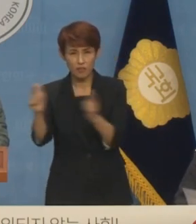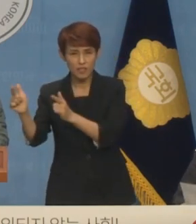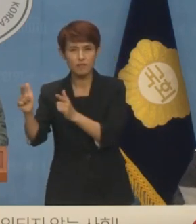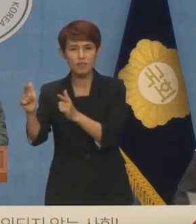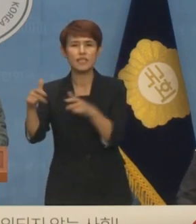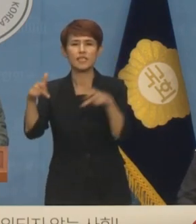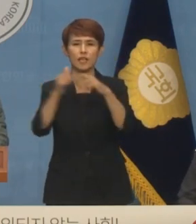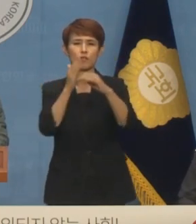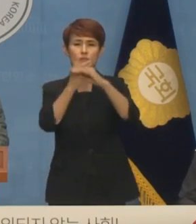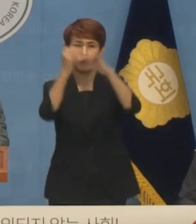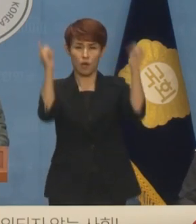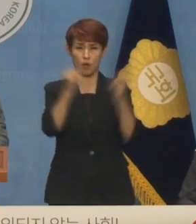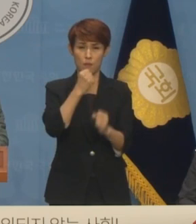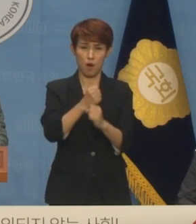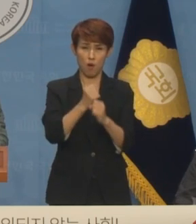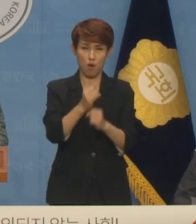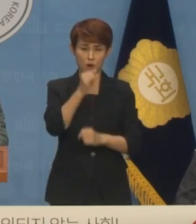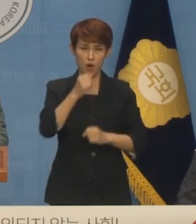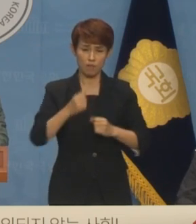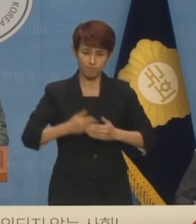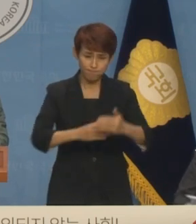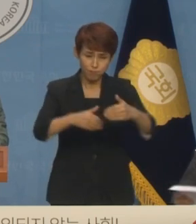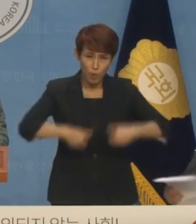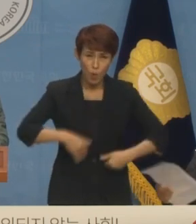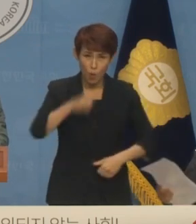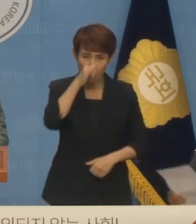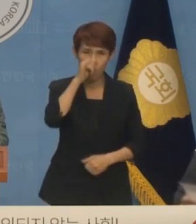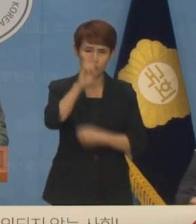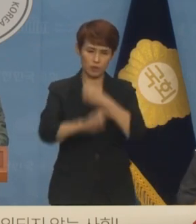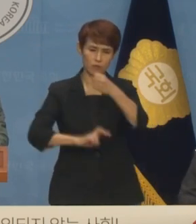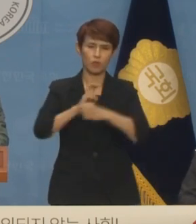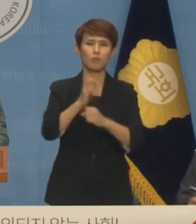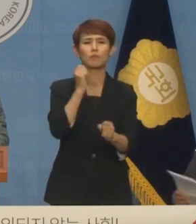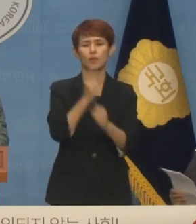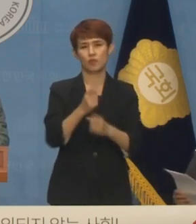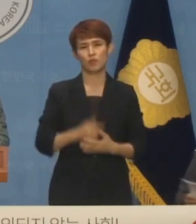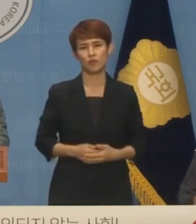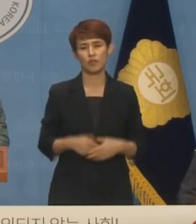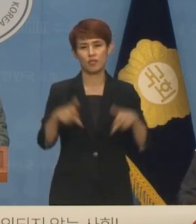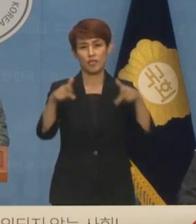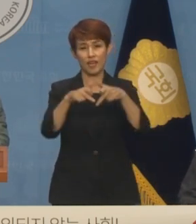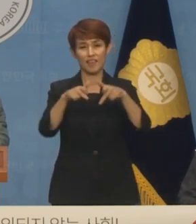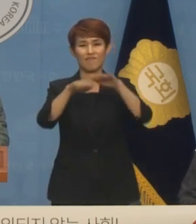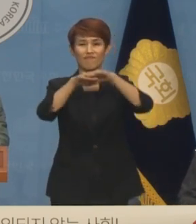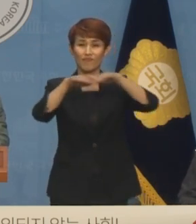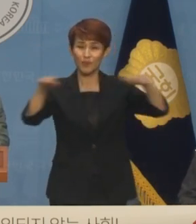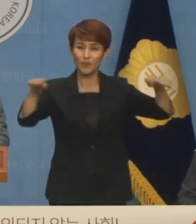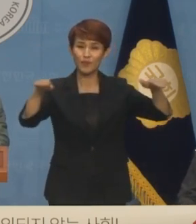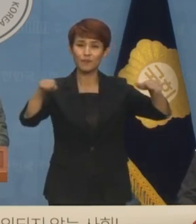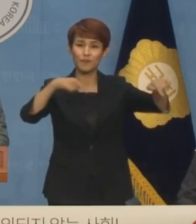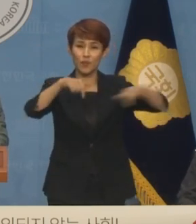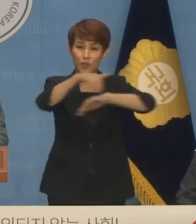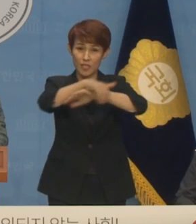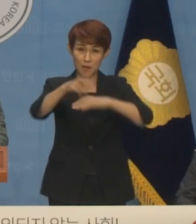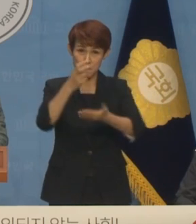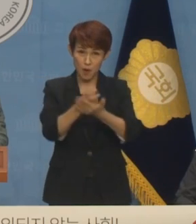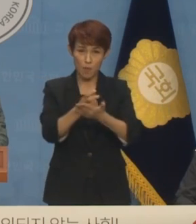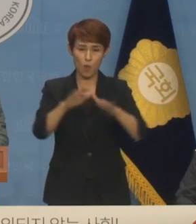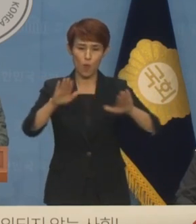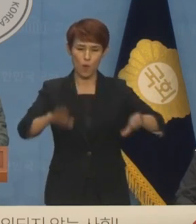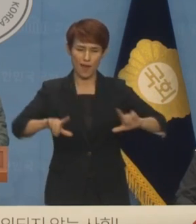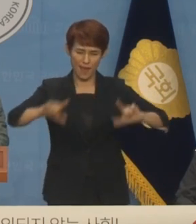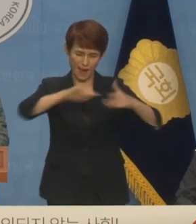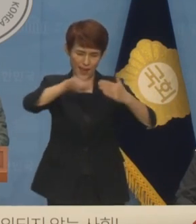필요성이 제기된 지 20년이 되었습니다. 이를 종합적으로 다룬 장애평등 정책법안이 반드시 올해 안에